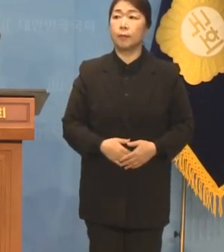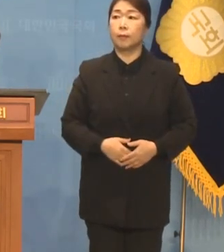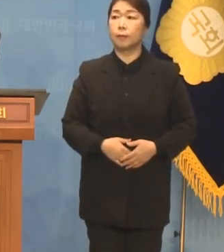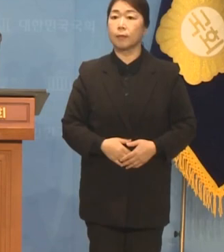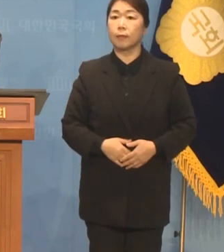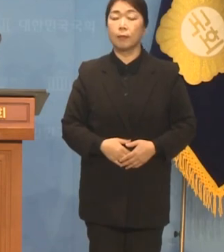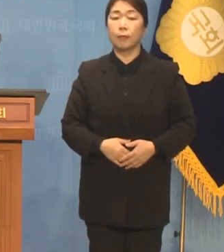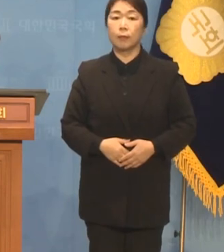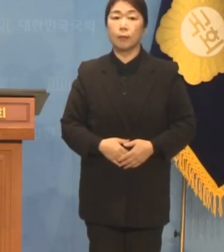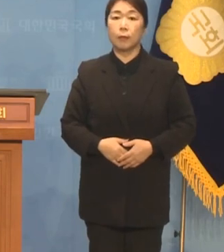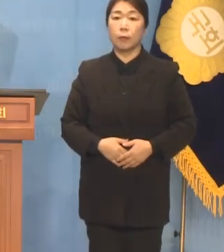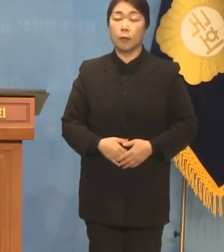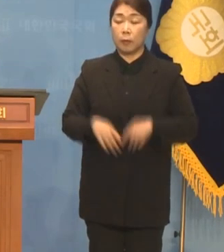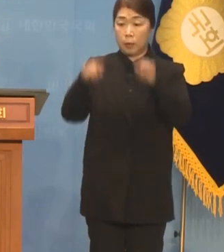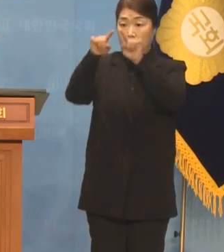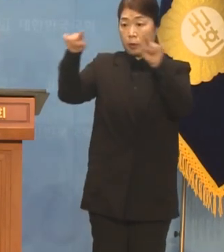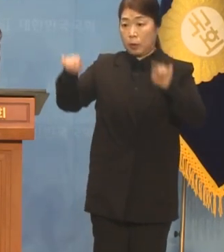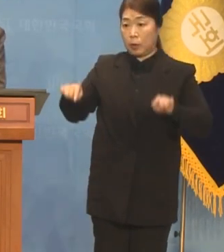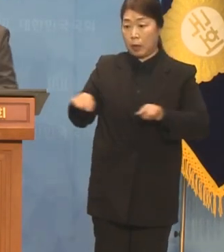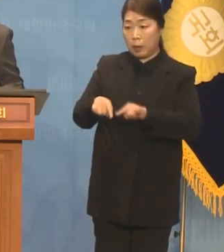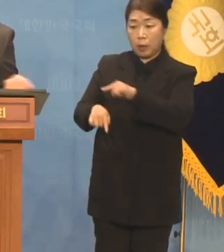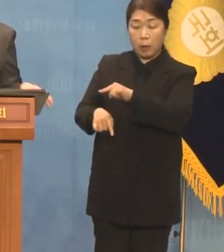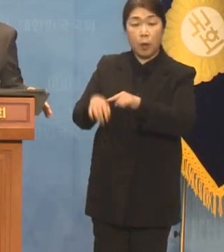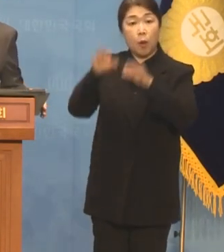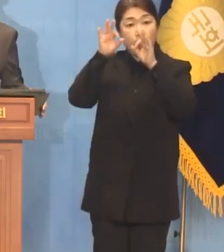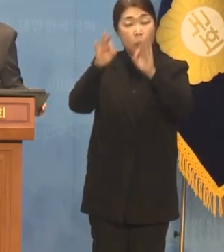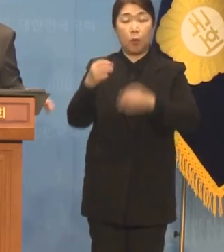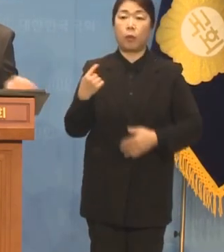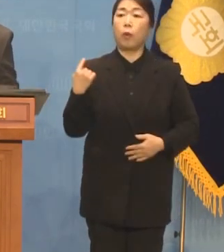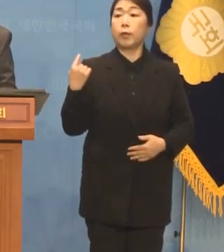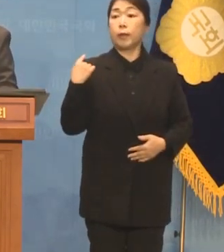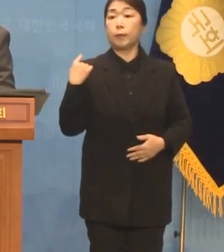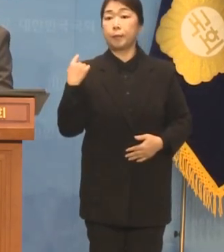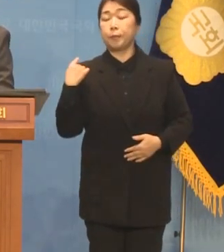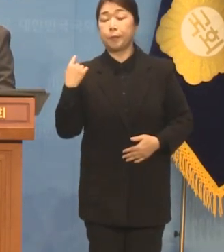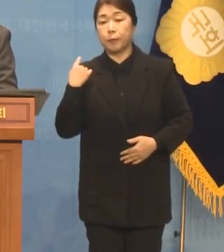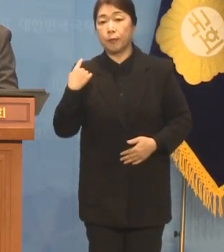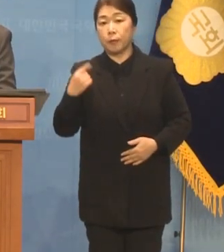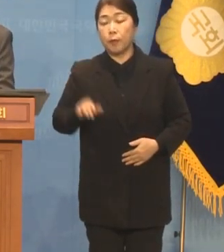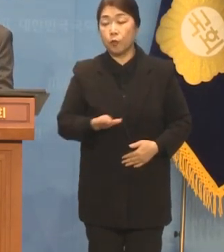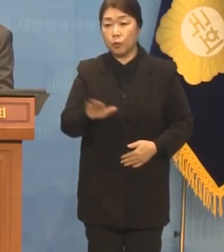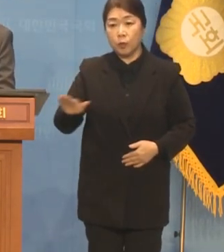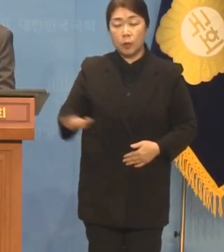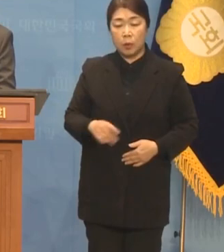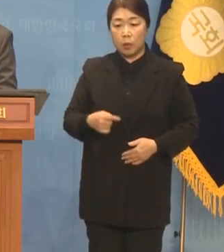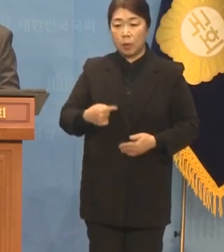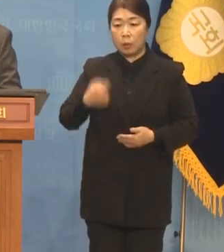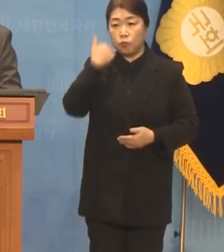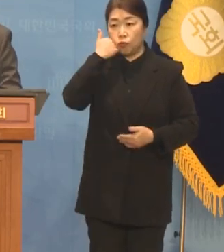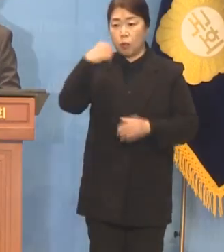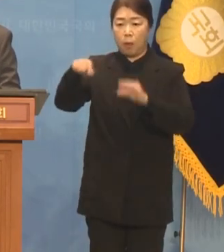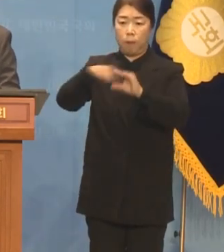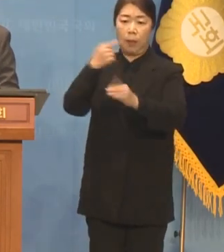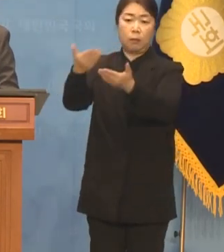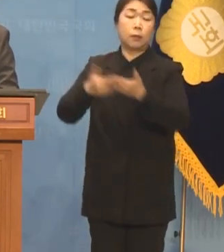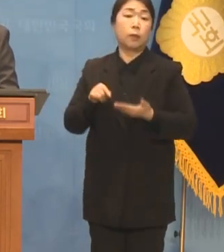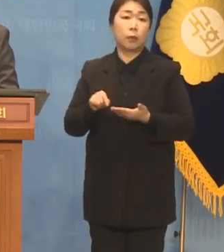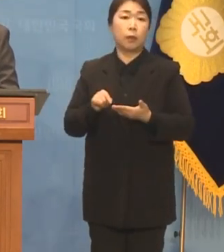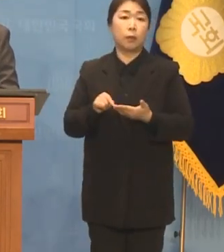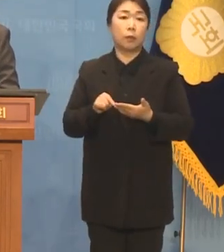일단 이 부분은 어제 저희들이 제보를 받은